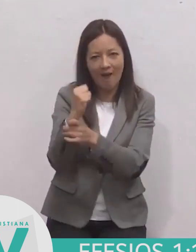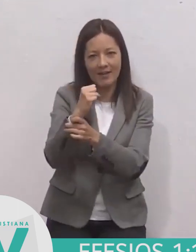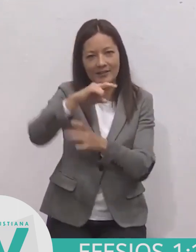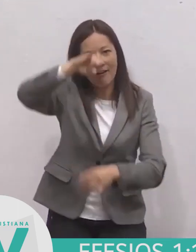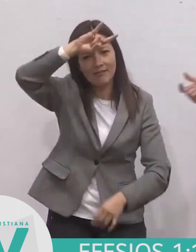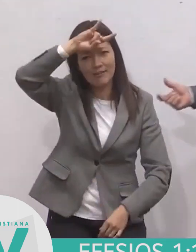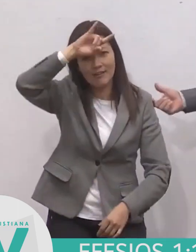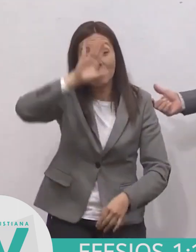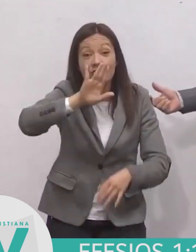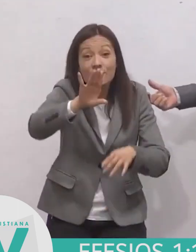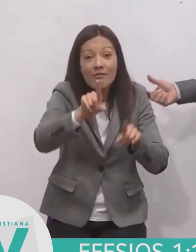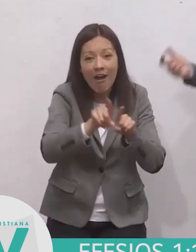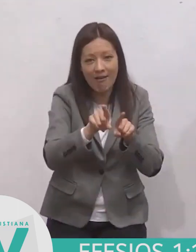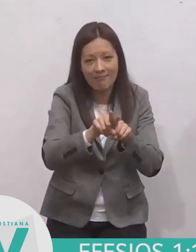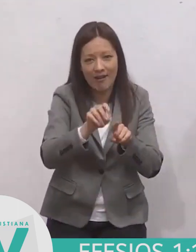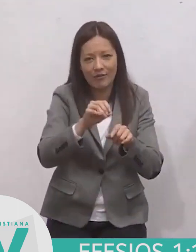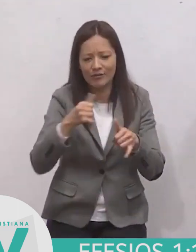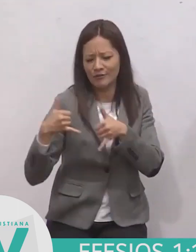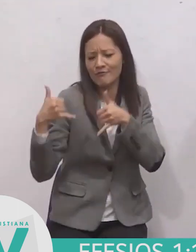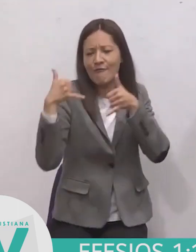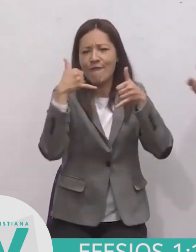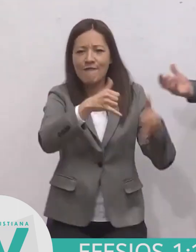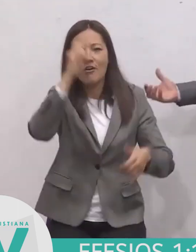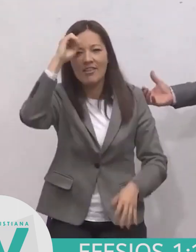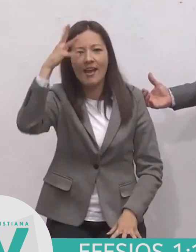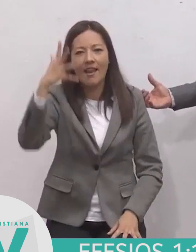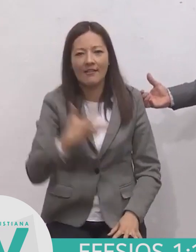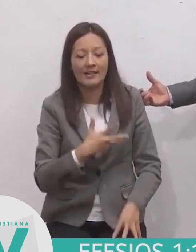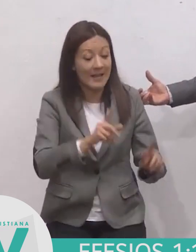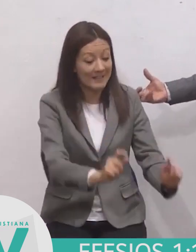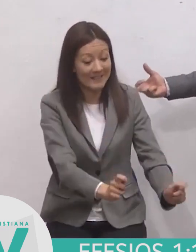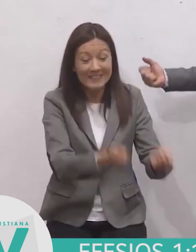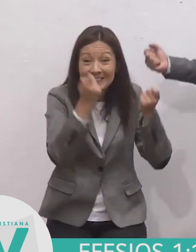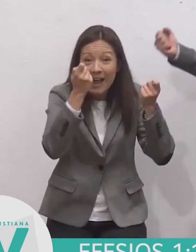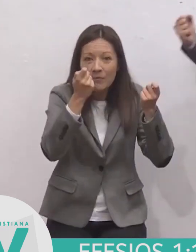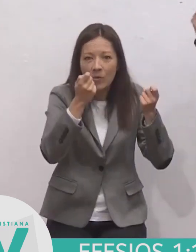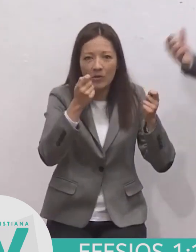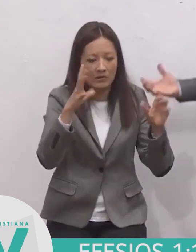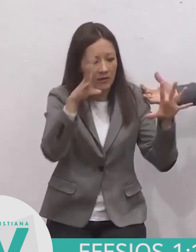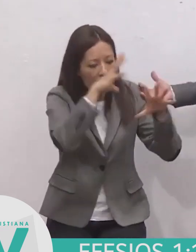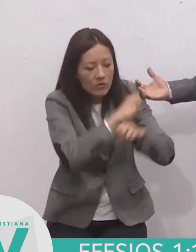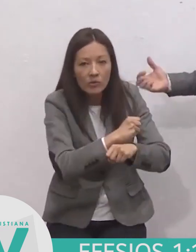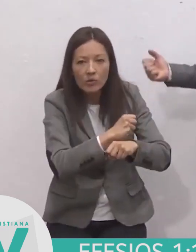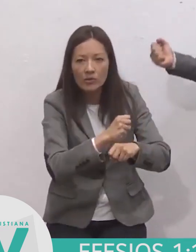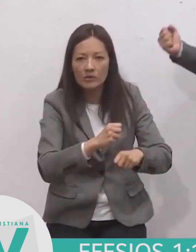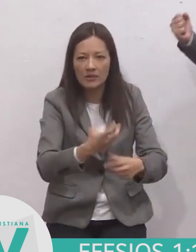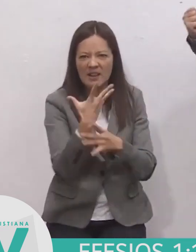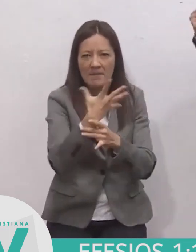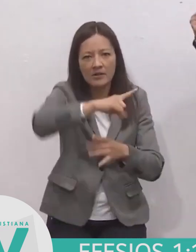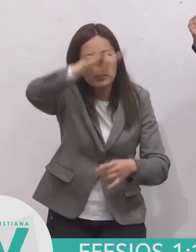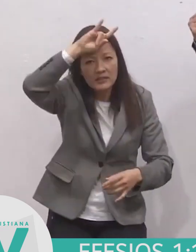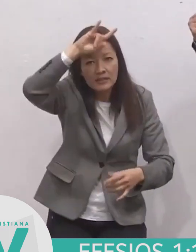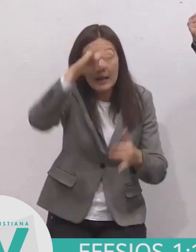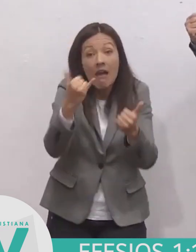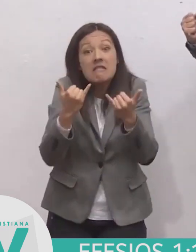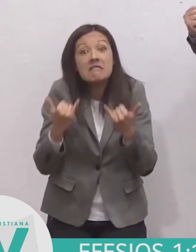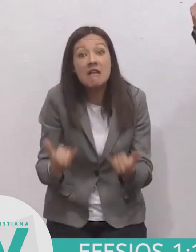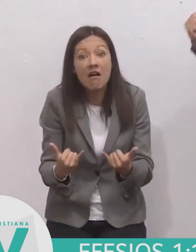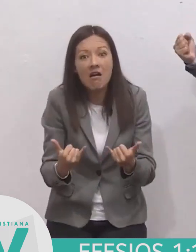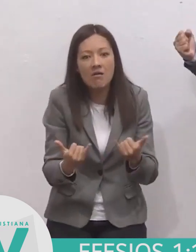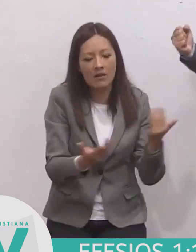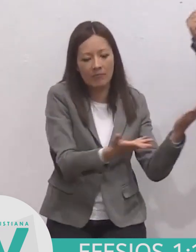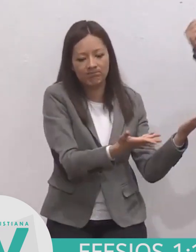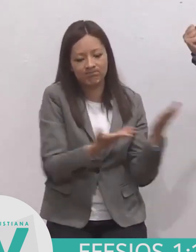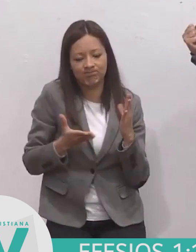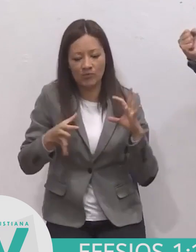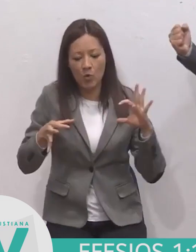Su hermano es un trofeo de la gracia que fue rescatado de las tinieblas, de las garras de Satanás, y ahora es llevado al